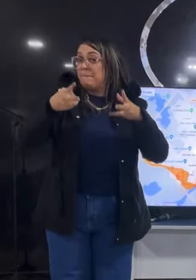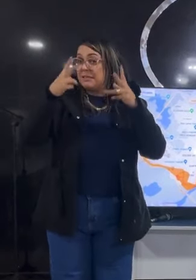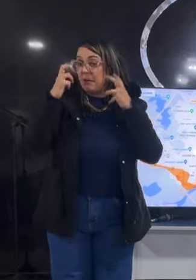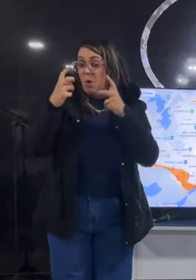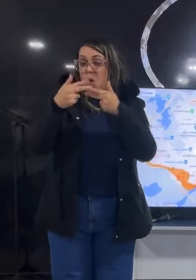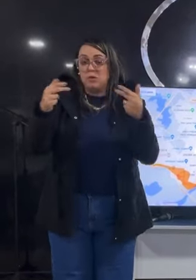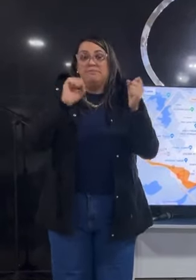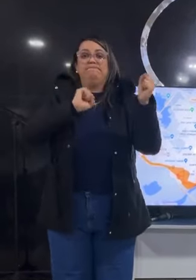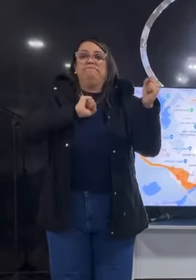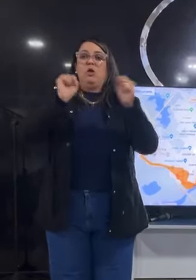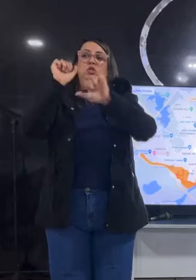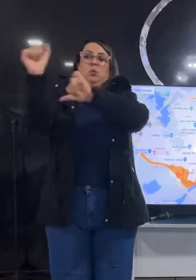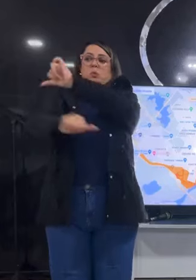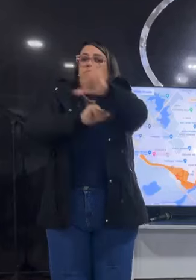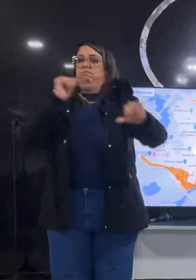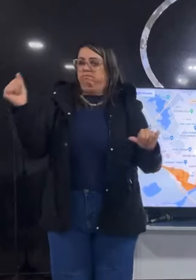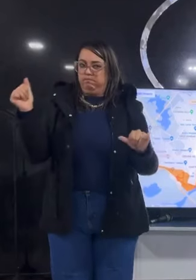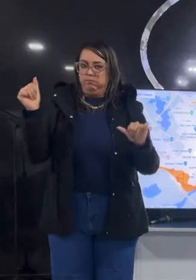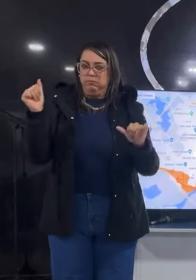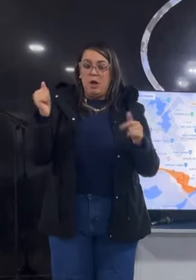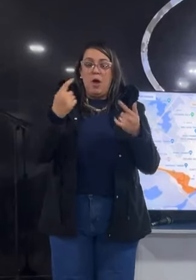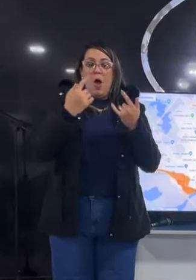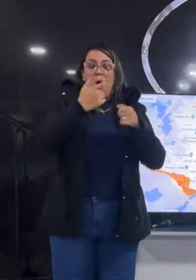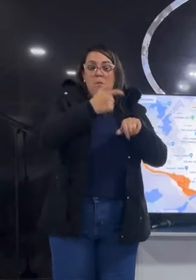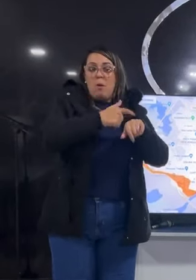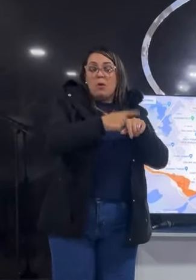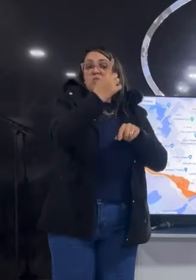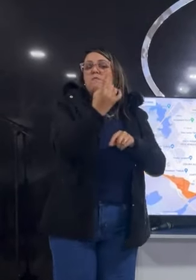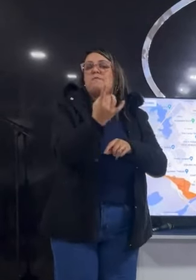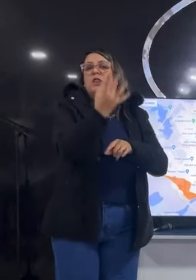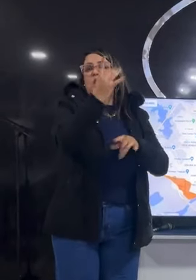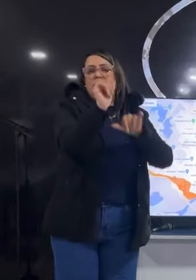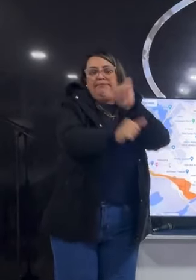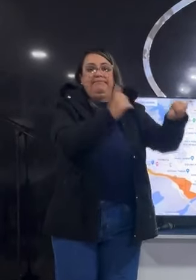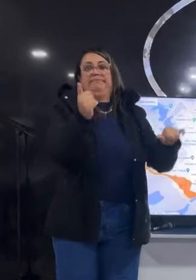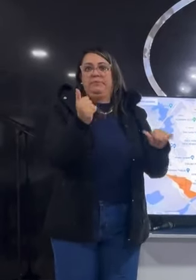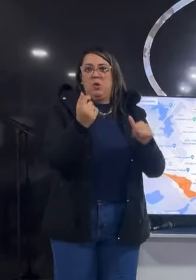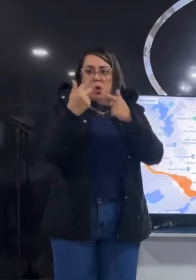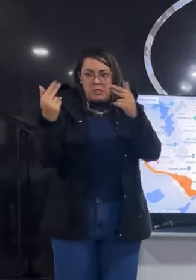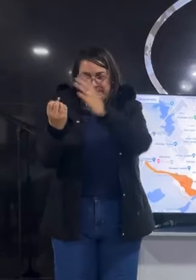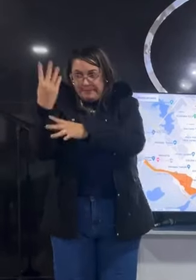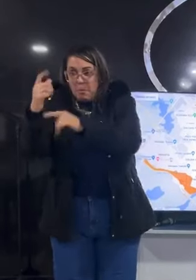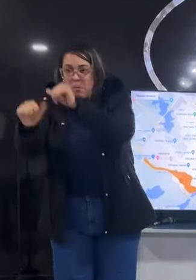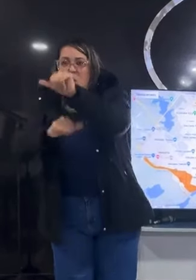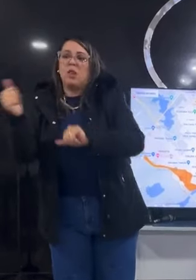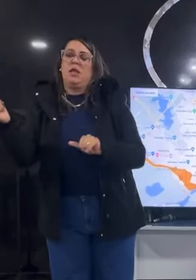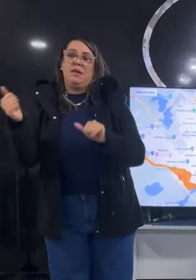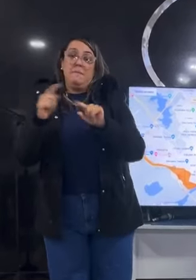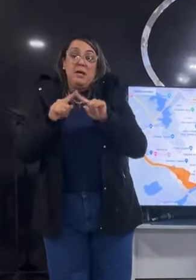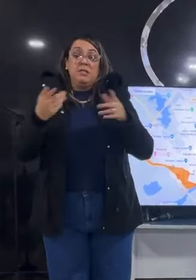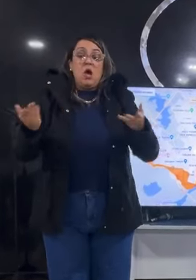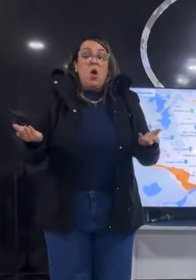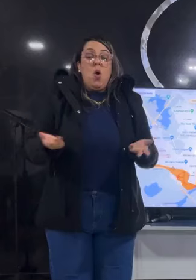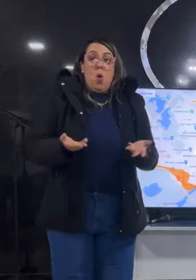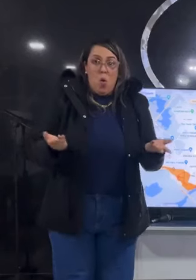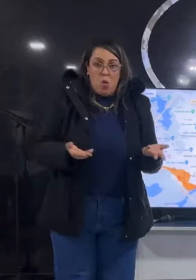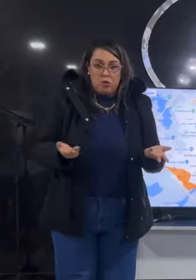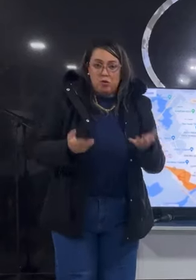as coisas podem mudar o quanto o cenário né se altera por um único fator eh mas hoje a explanação